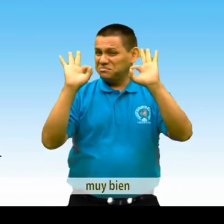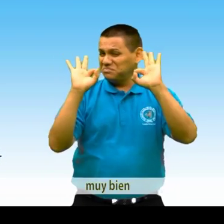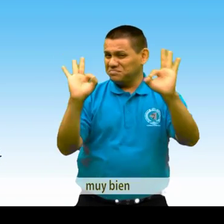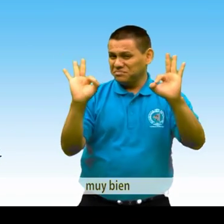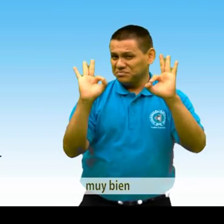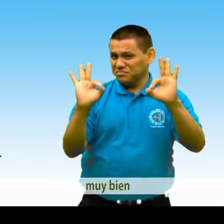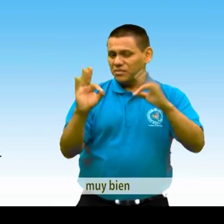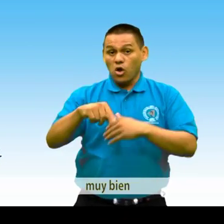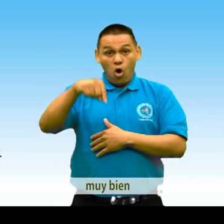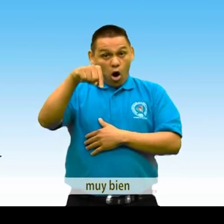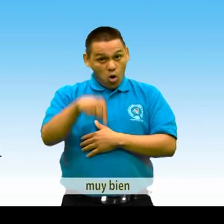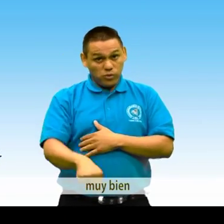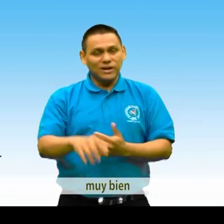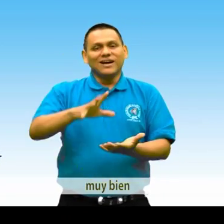Muy bien.